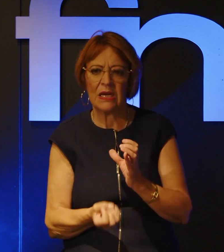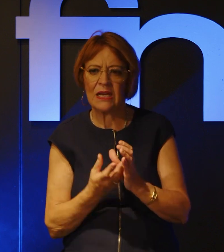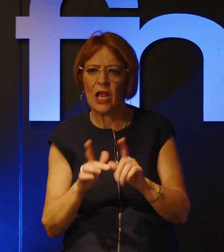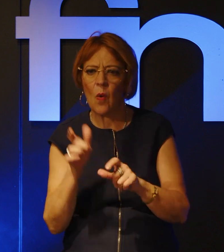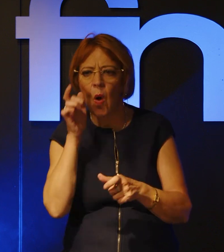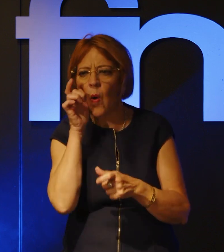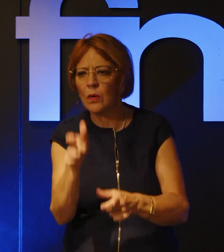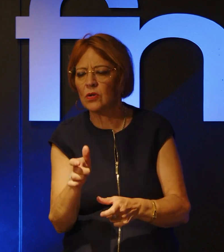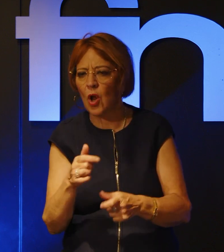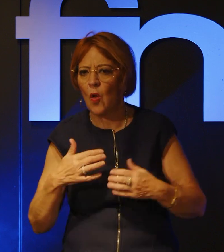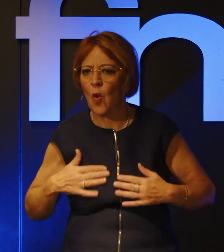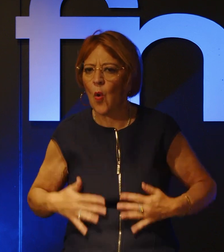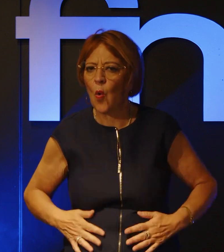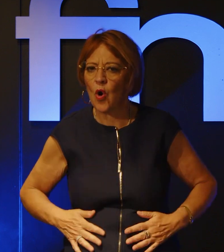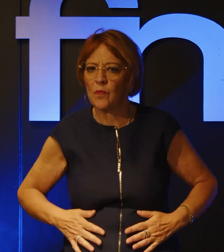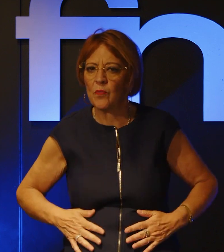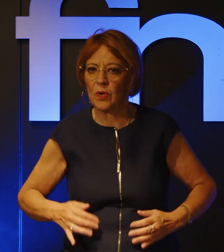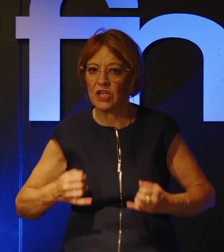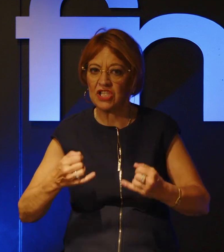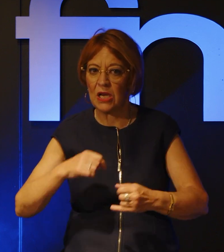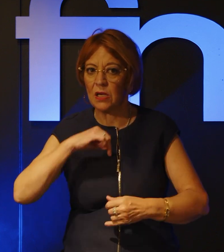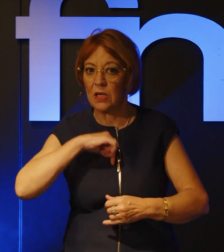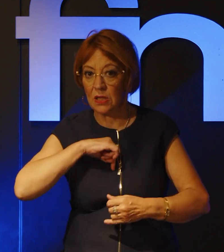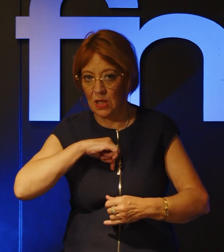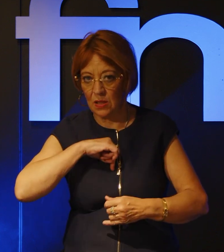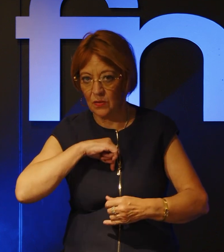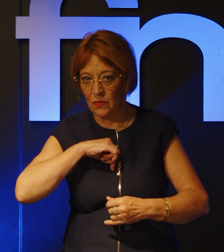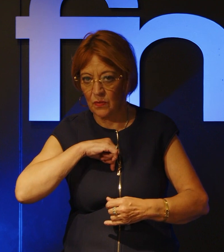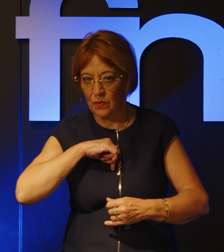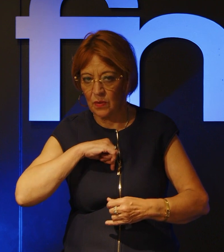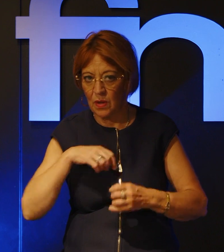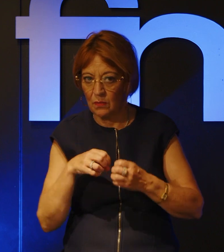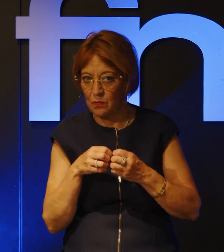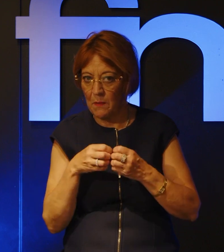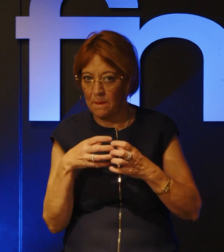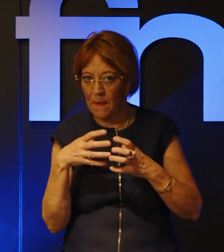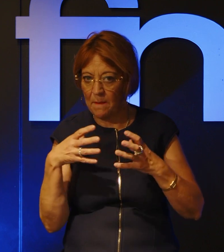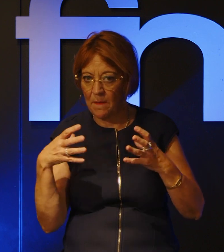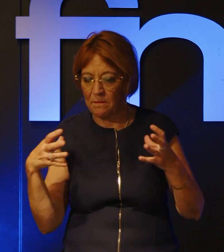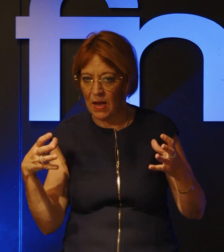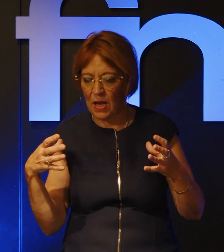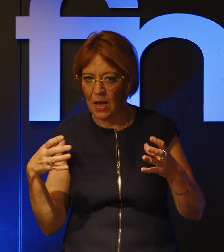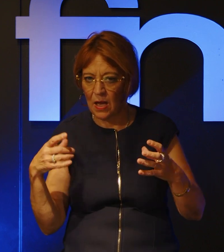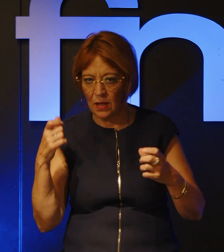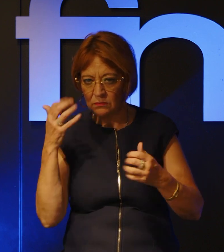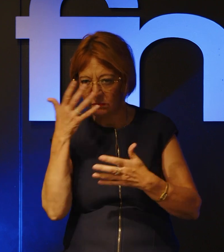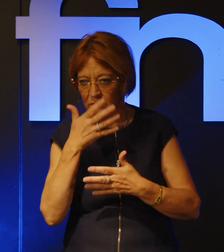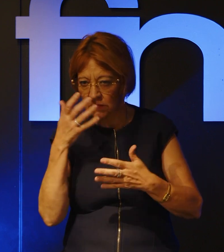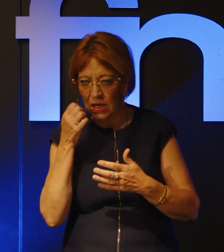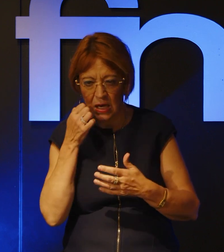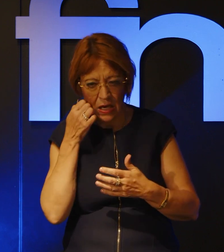monitorização do corpo externo e do corpo e interno e aumenta a a frequência de perturbações